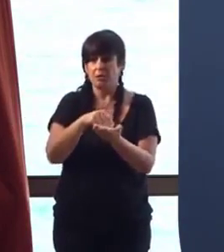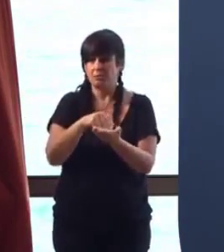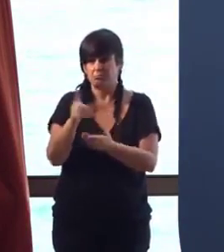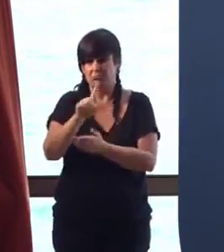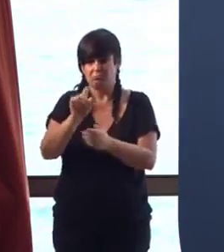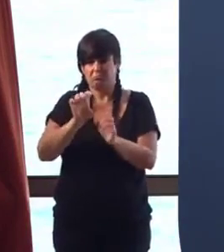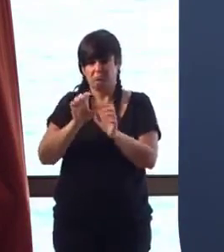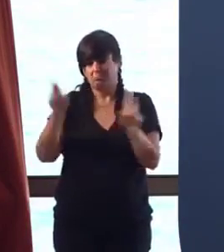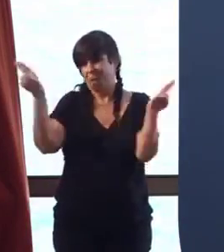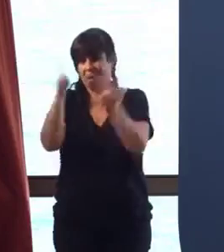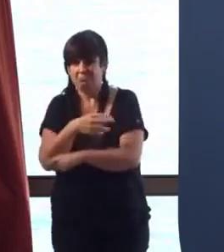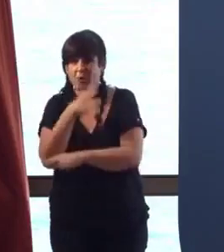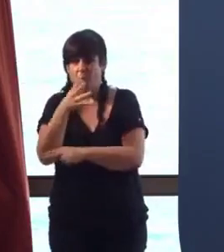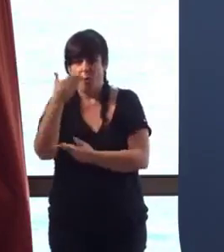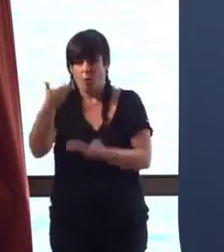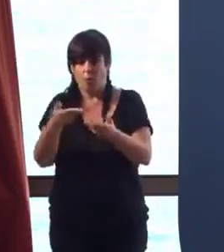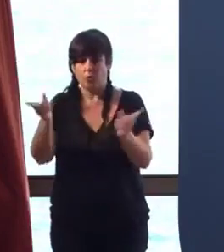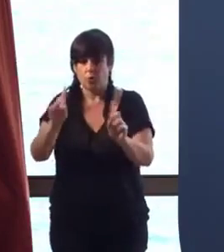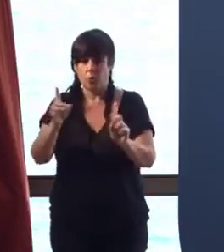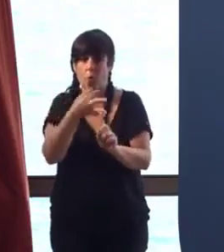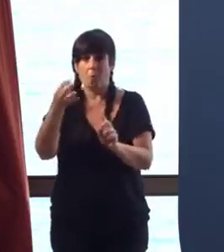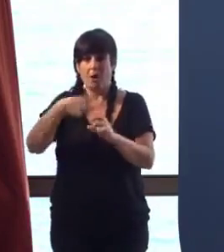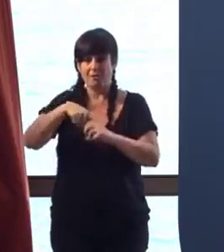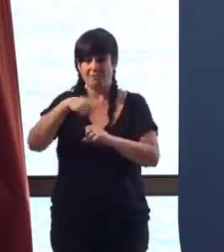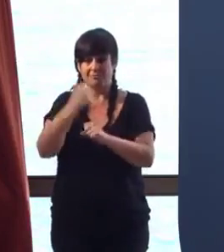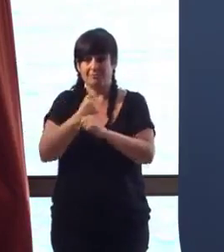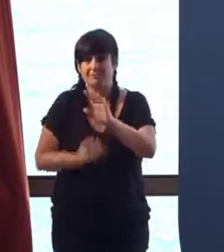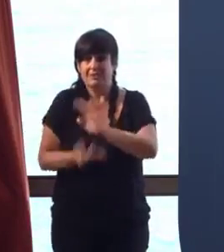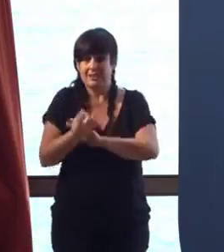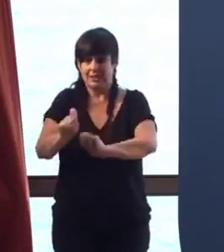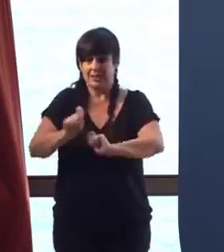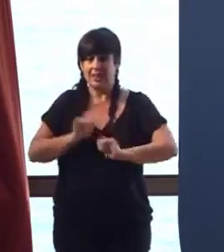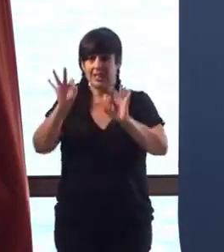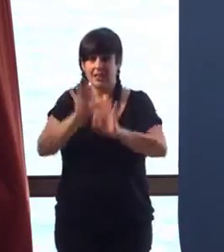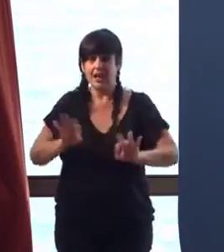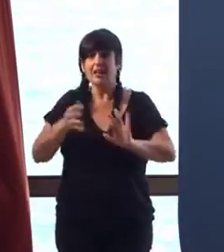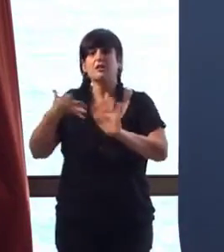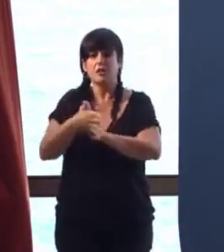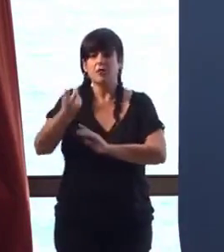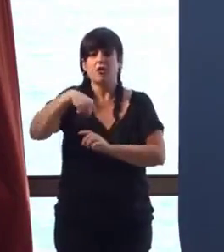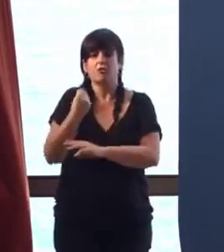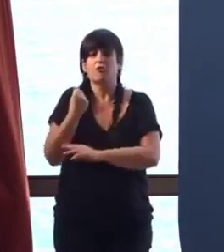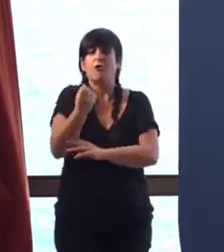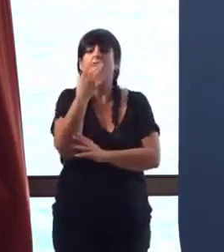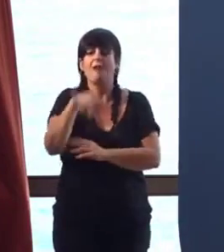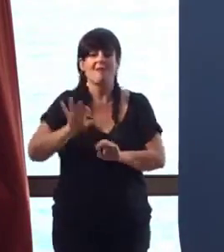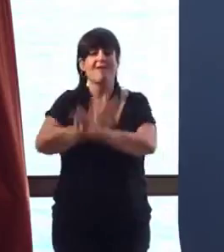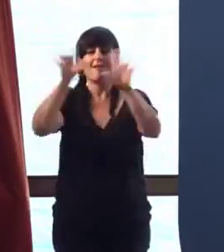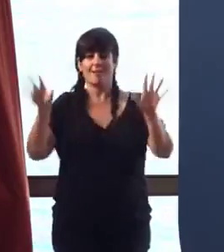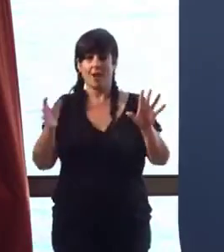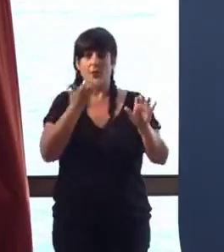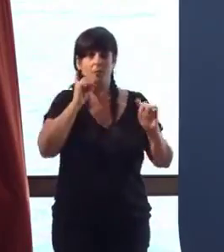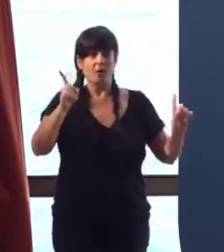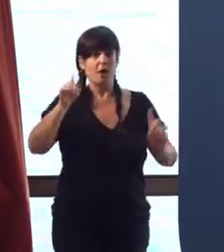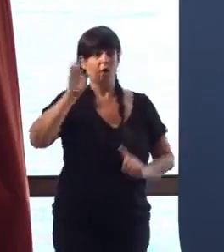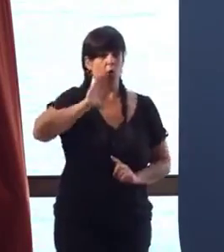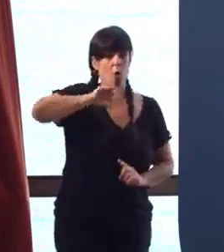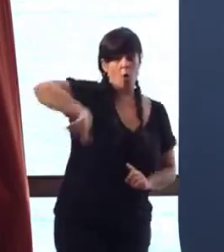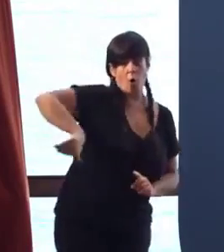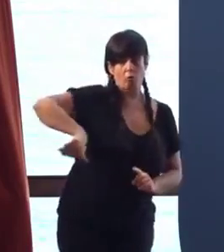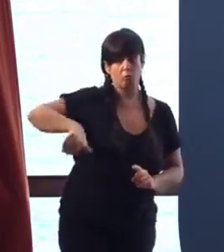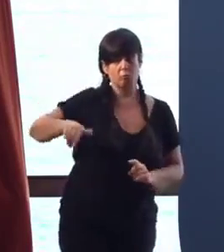sino porque son ineficaces para generar empleo, estamos diciendo con quién estamos. Cuando nosotros decimos que los corruptos tienen que acabar en la